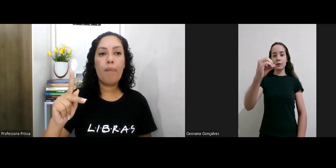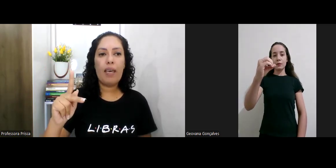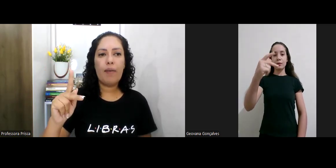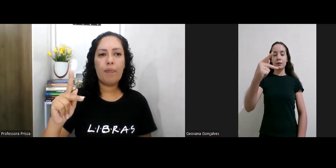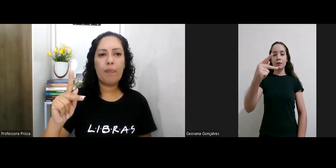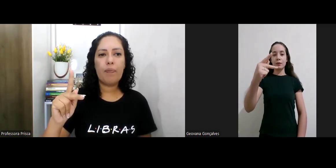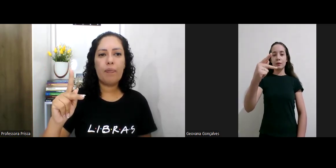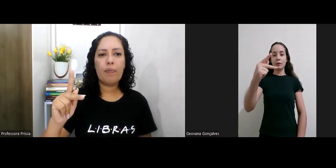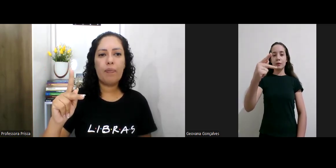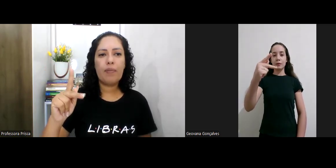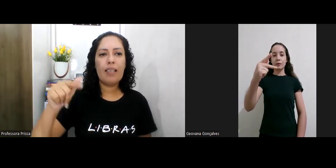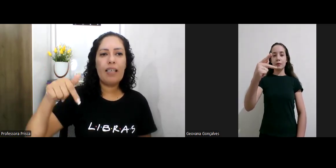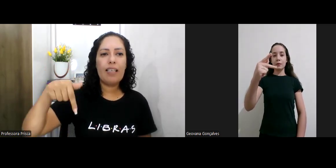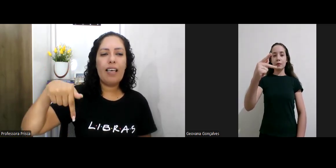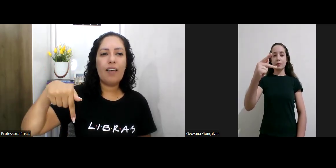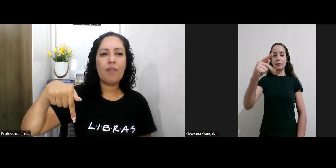P,